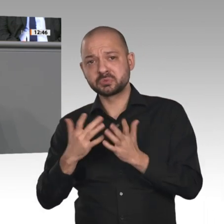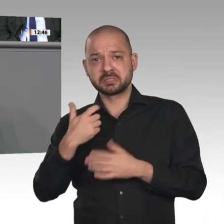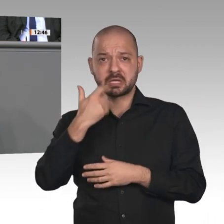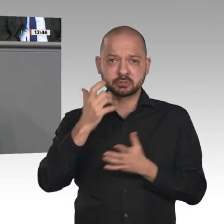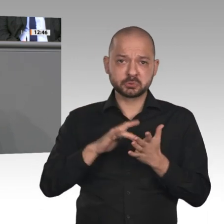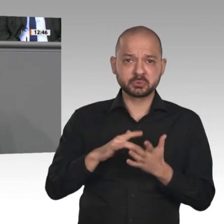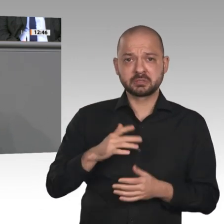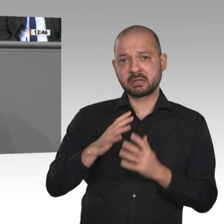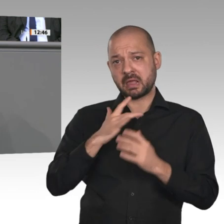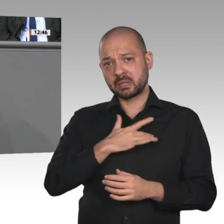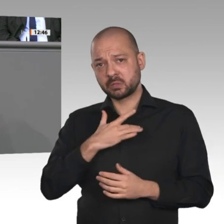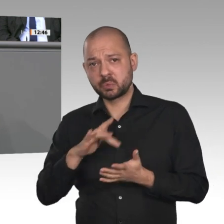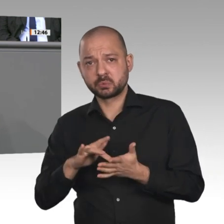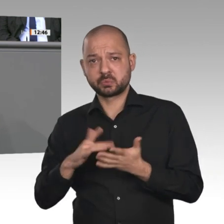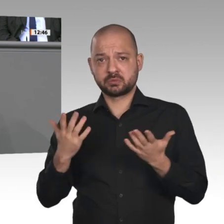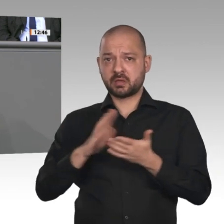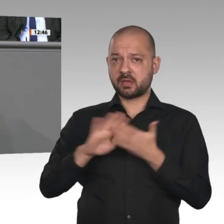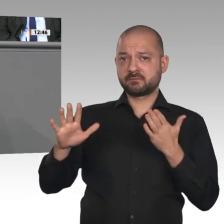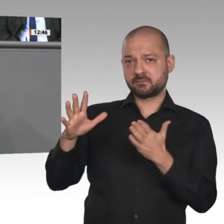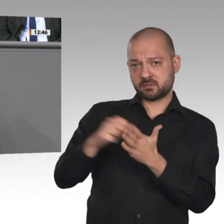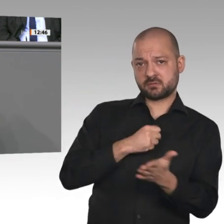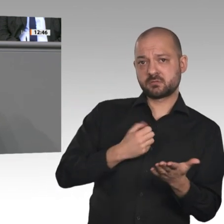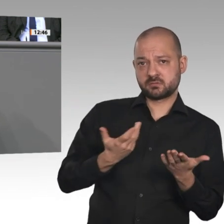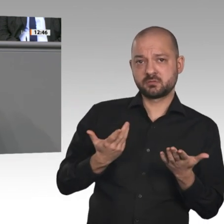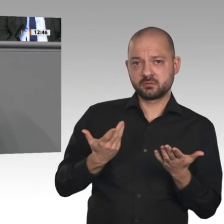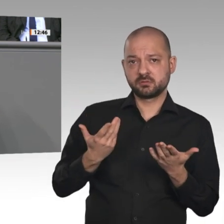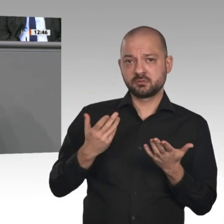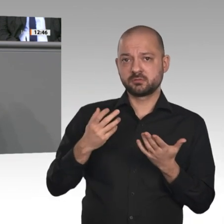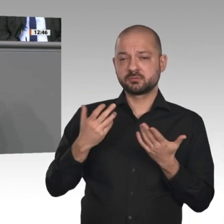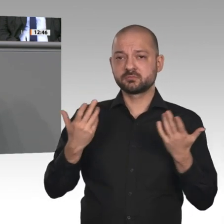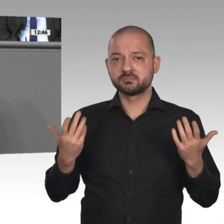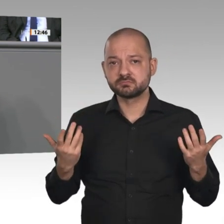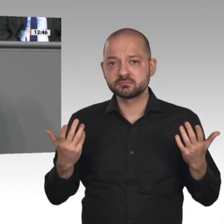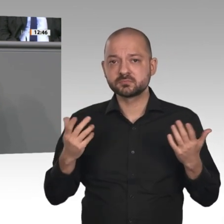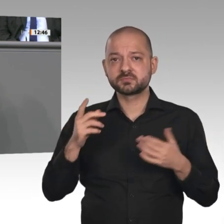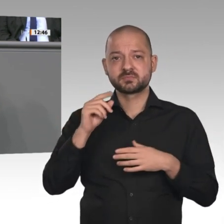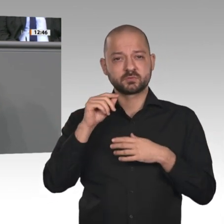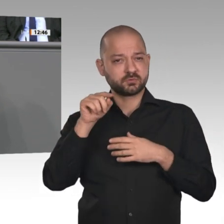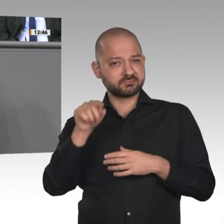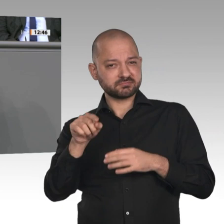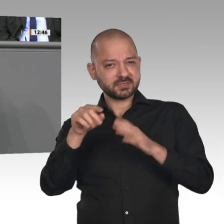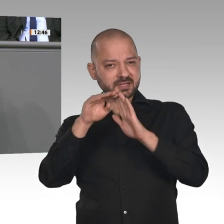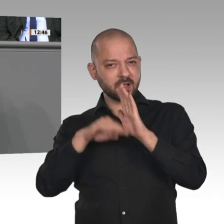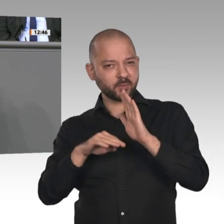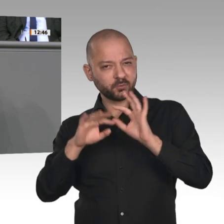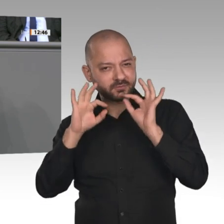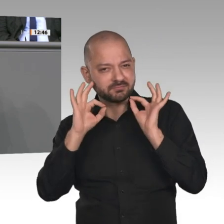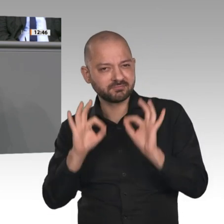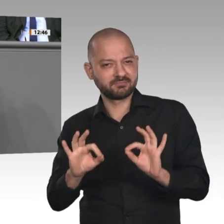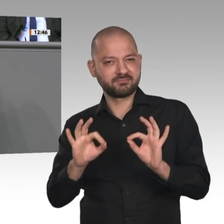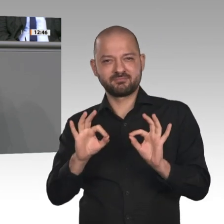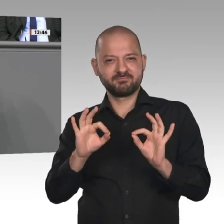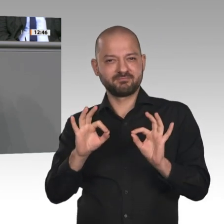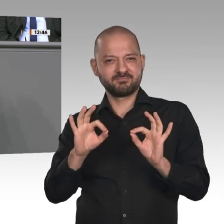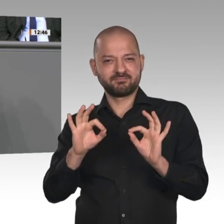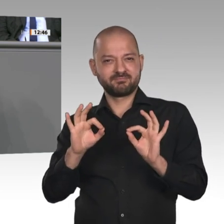nur sprachlich ungenau, sie wirft auch rechtliche Fragen auf, da die Einbürgerung nach alten, überkommenen Regelungen erfolgt, die bei Frauen und